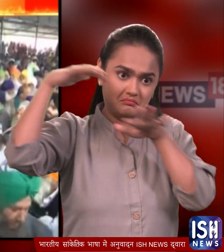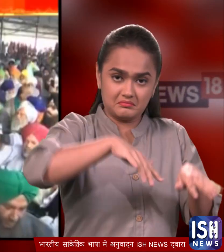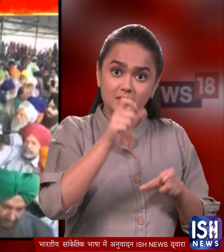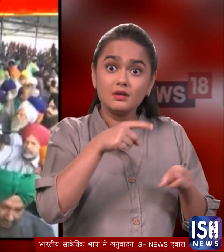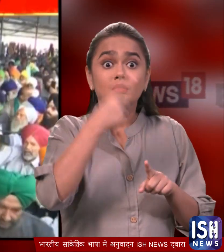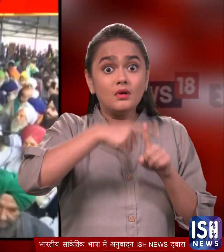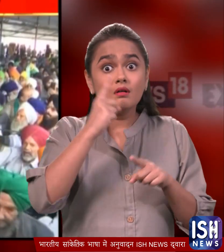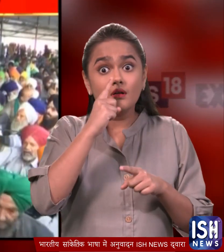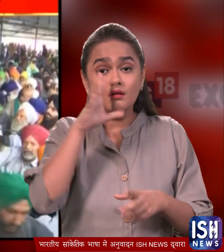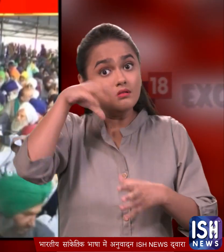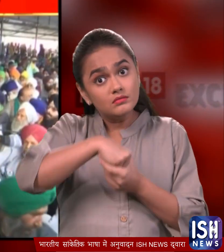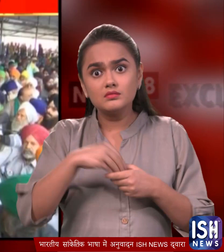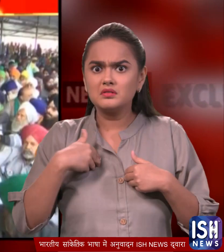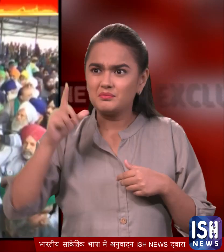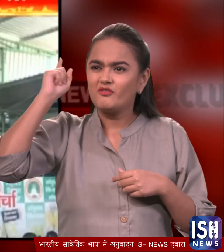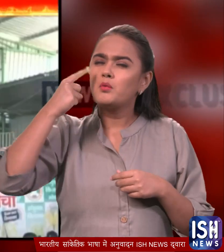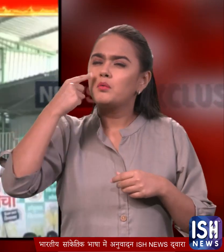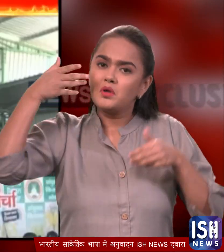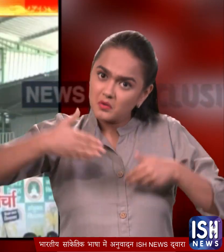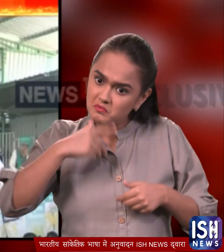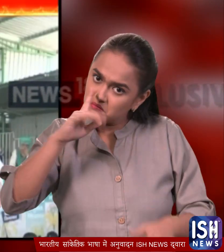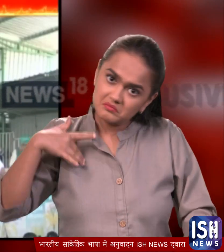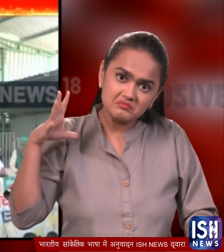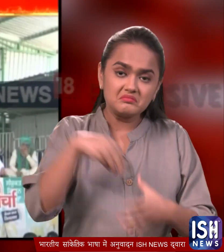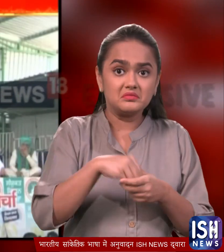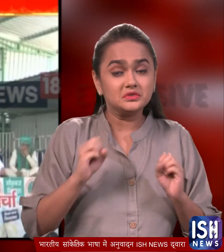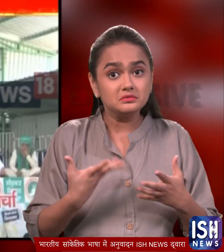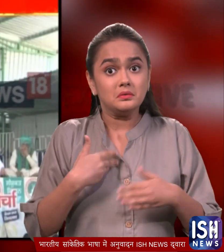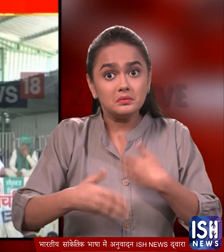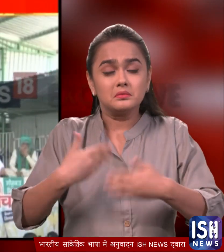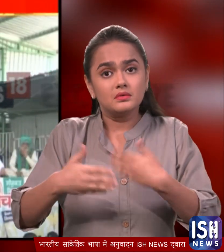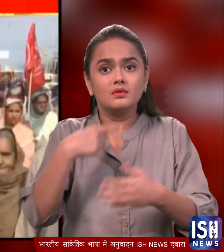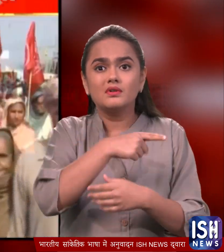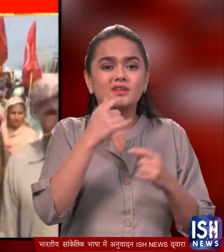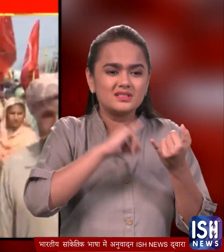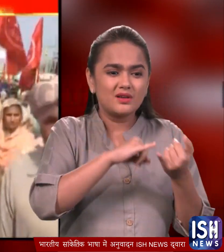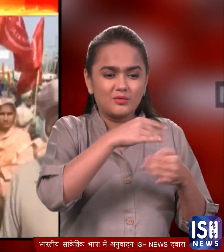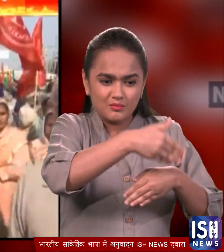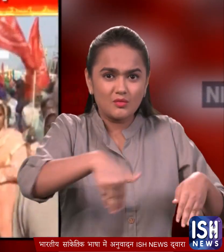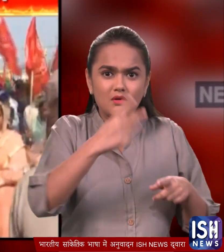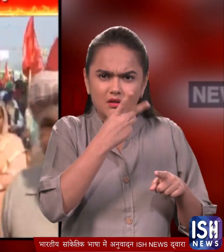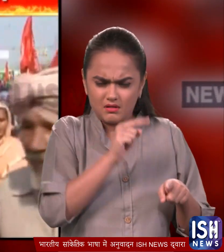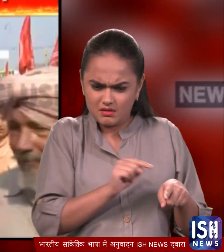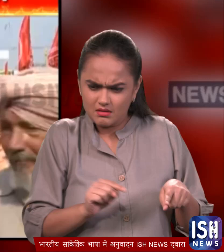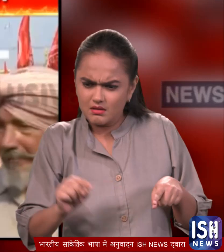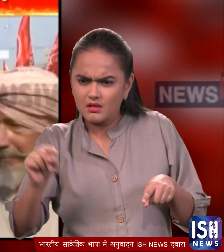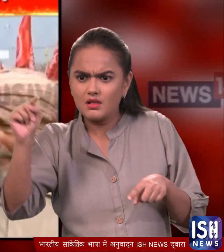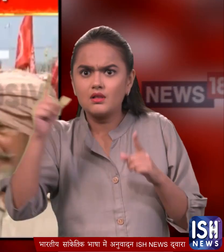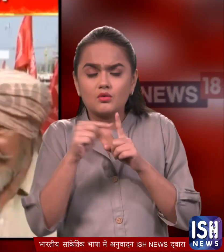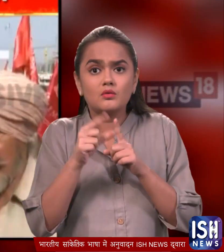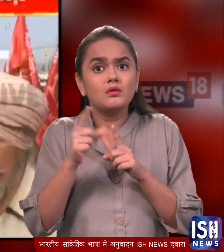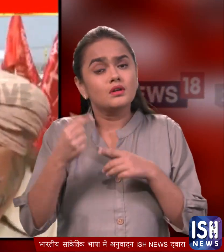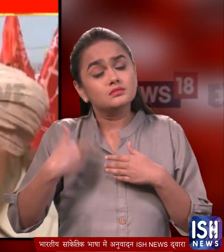दिखा, जिसमें महिलाओं ने भी बढ़ चढ़कर हिस्सा लिया। कुछ इसी तरह आंदोलन के गढ़ रहे सिंघू बॉर्डर पर भी अलग अलग राज्यों से किसानों के पहुंचने का